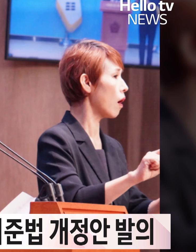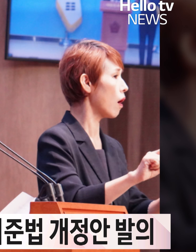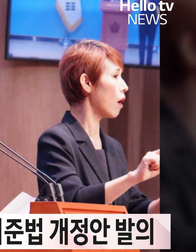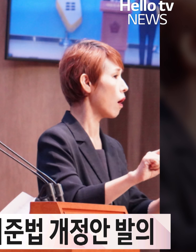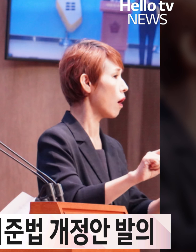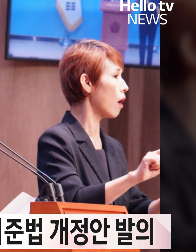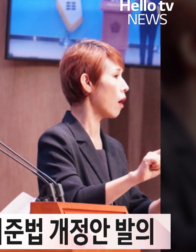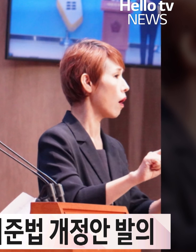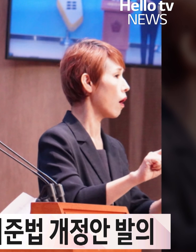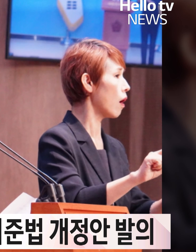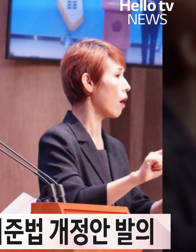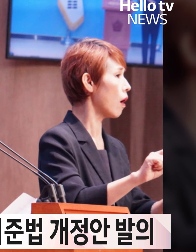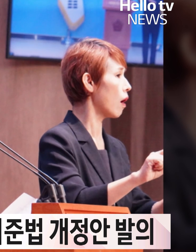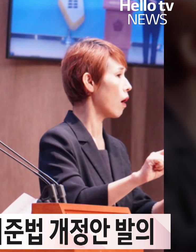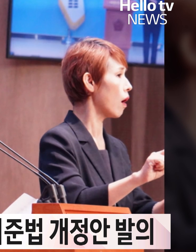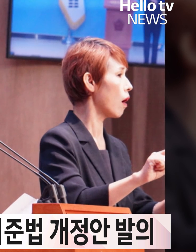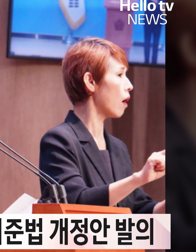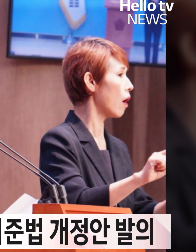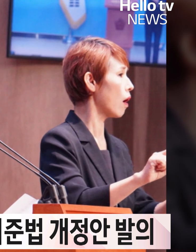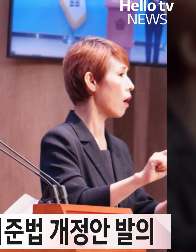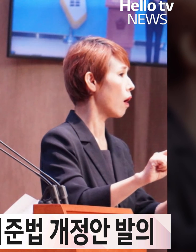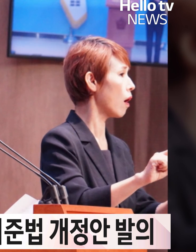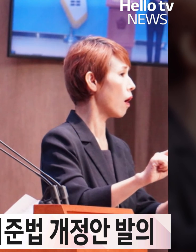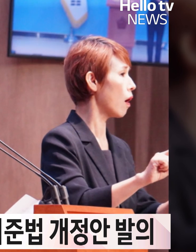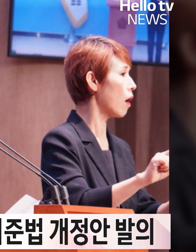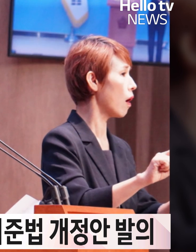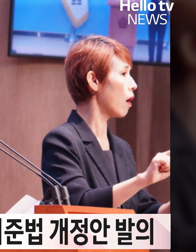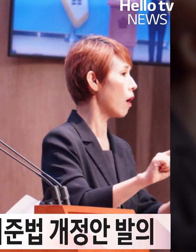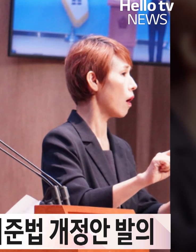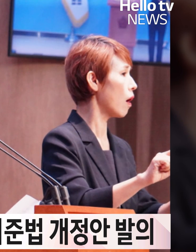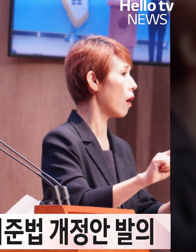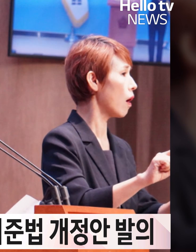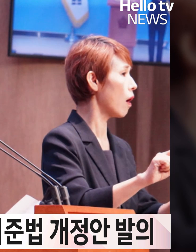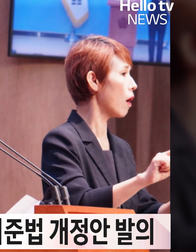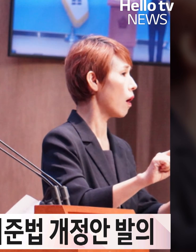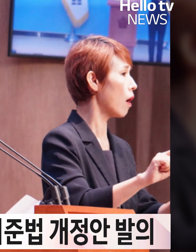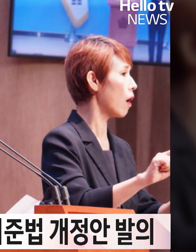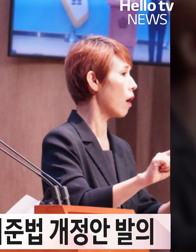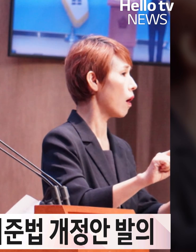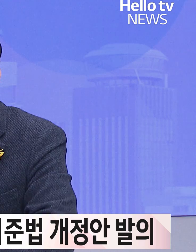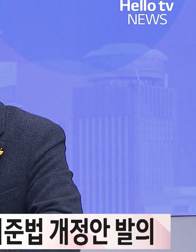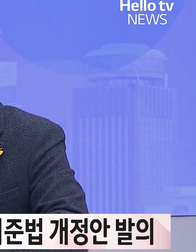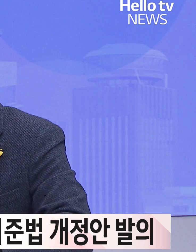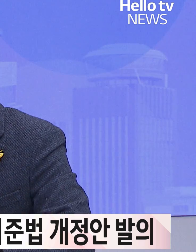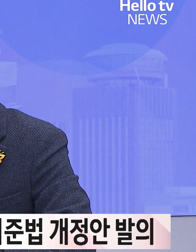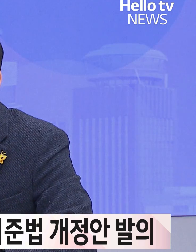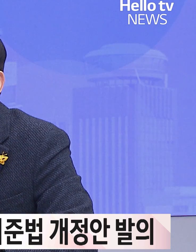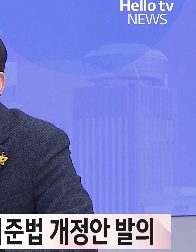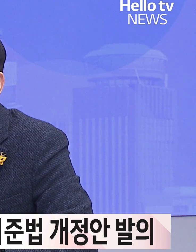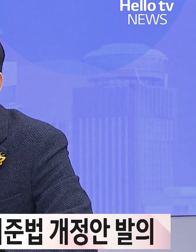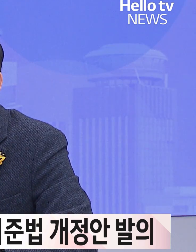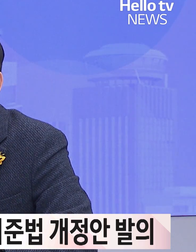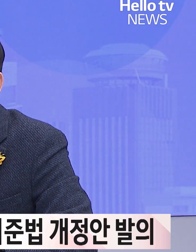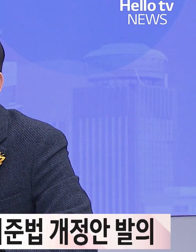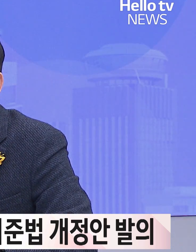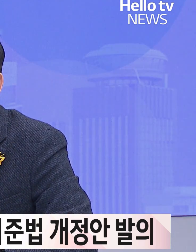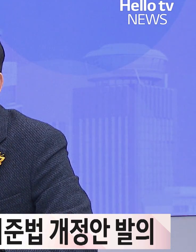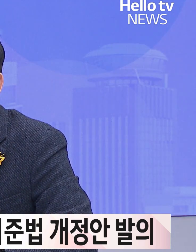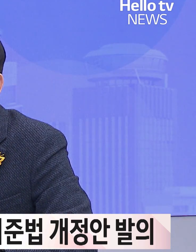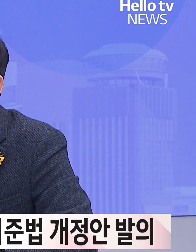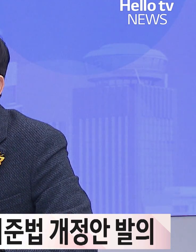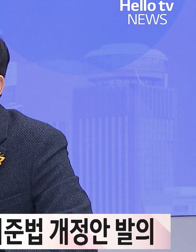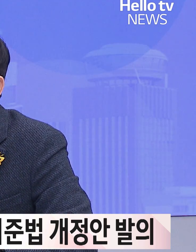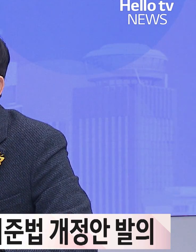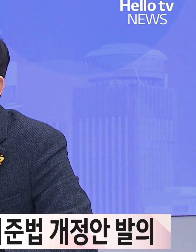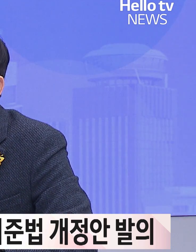전체 합한 금액을 임금으로 지급하거나 실제 근로시간과 관계없이 각종 수당 등을 일정액으로 정해